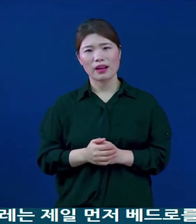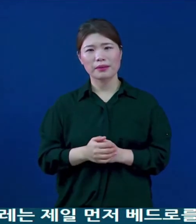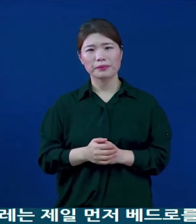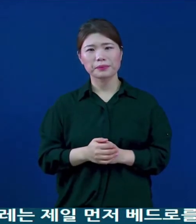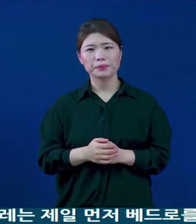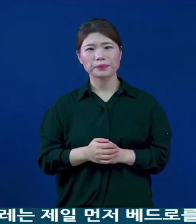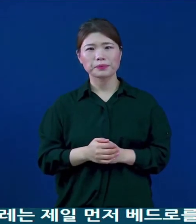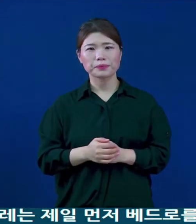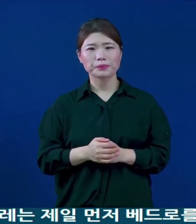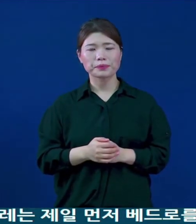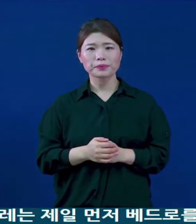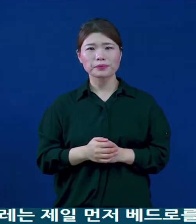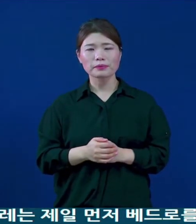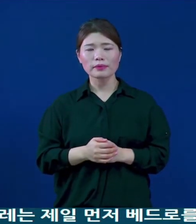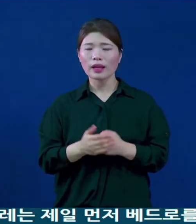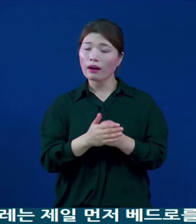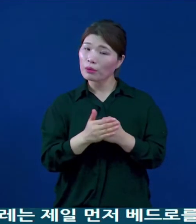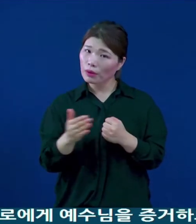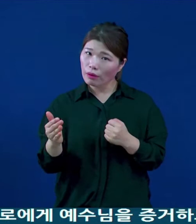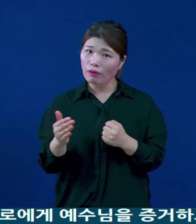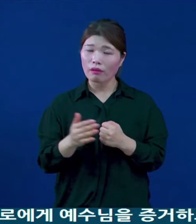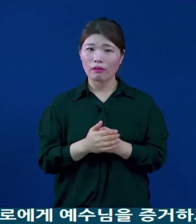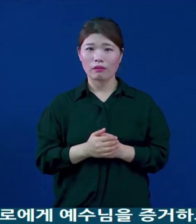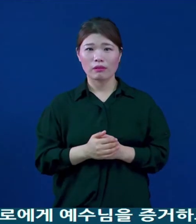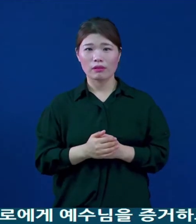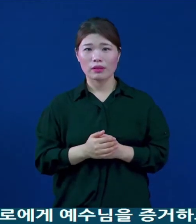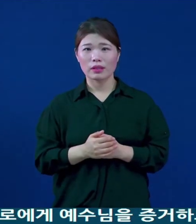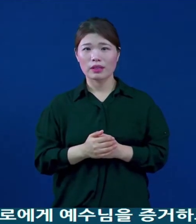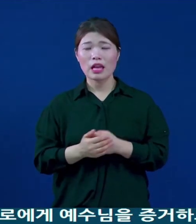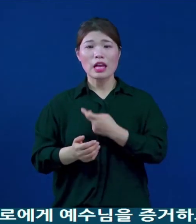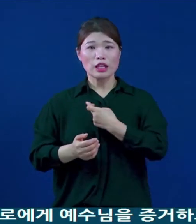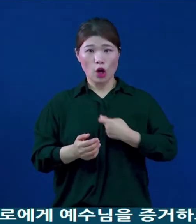있었습니다. 그러니까